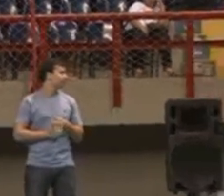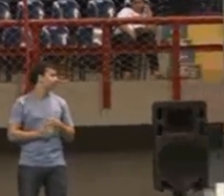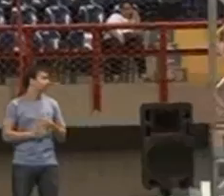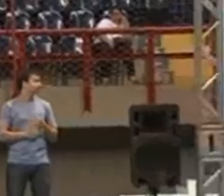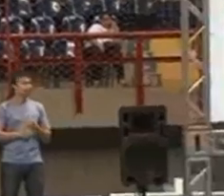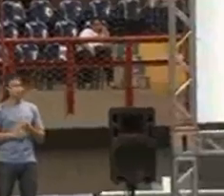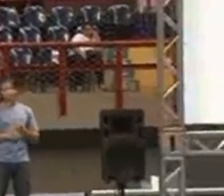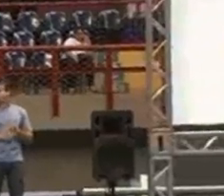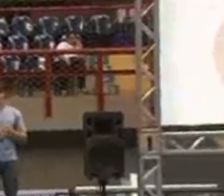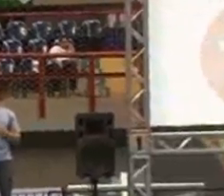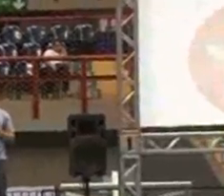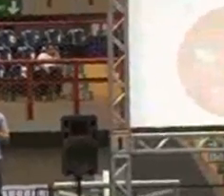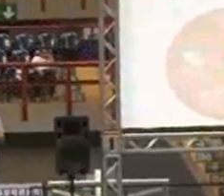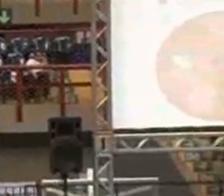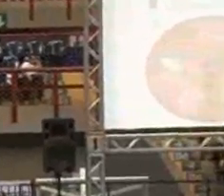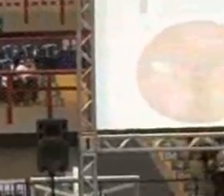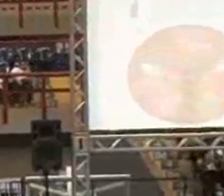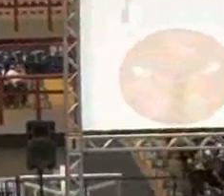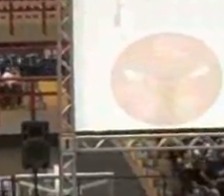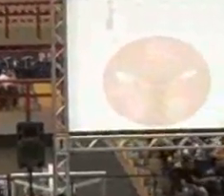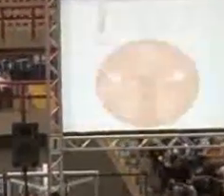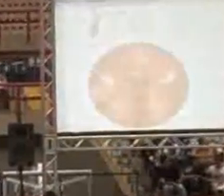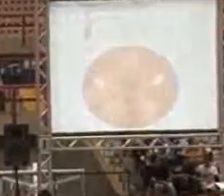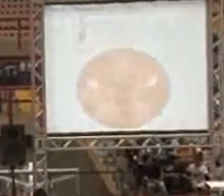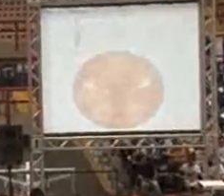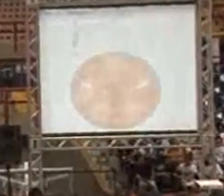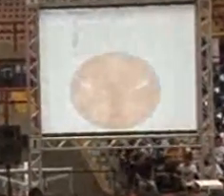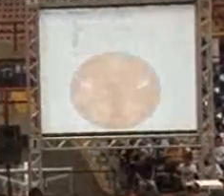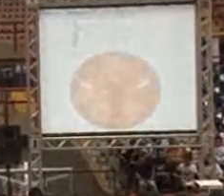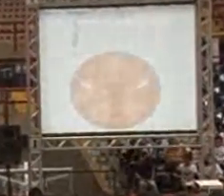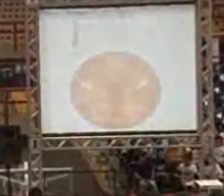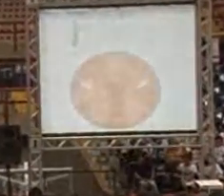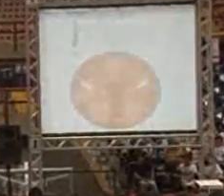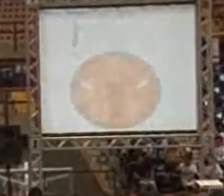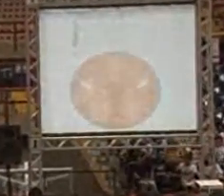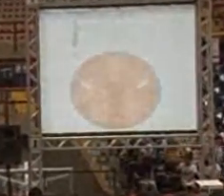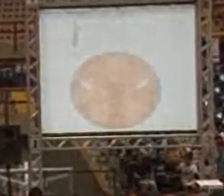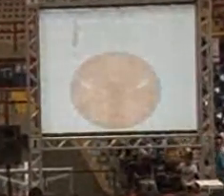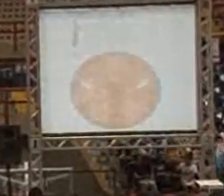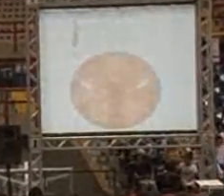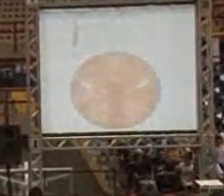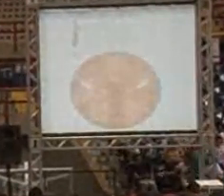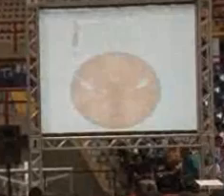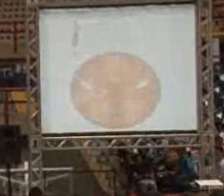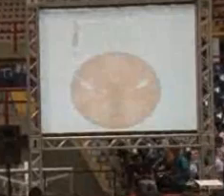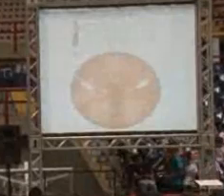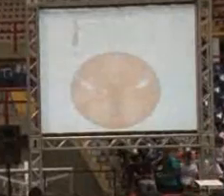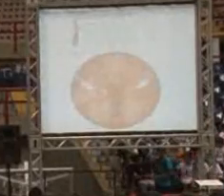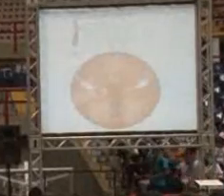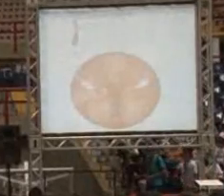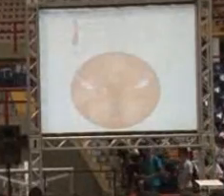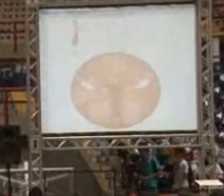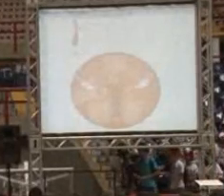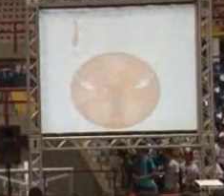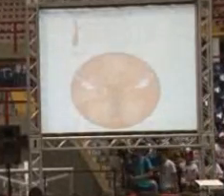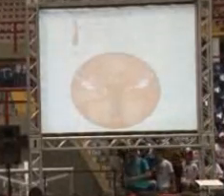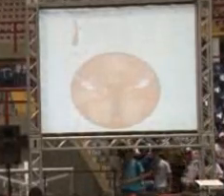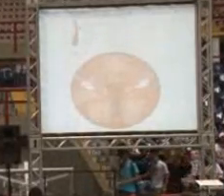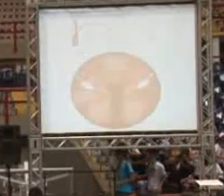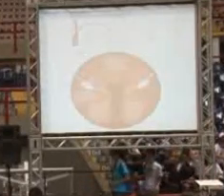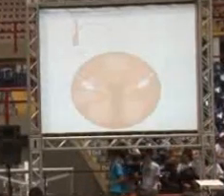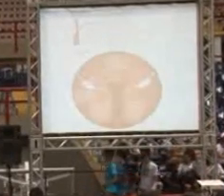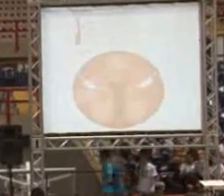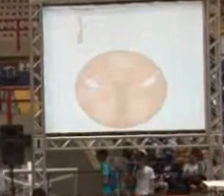Deixa eu responder só algumas perguntas aqui para não ficar em falta com vocês. A primeira pergunta que foi feita foi a seguinte: se o homem fez